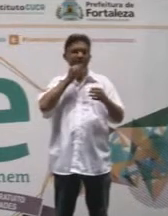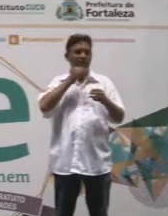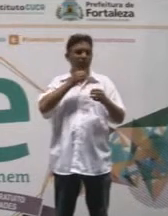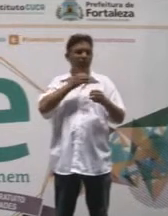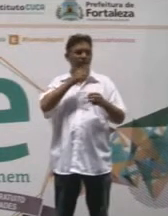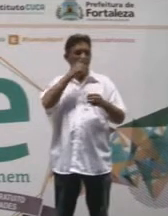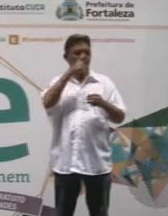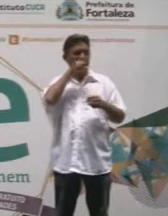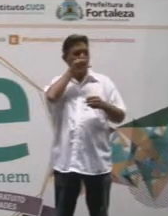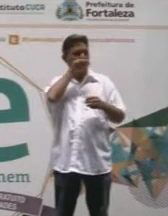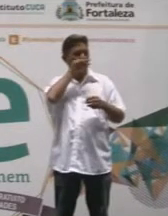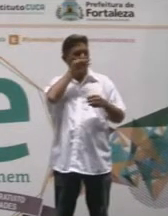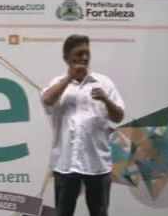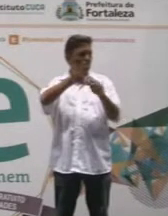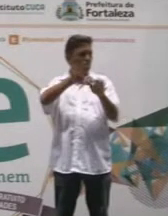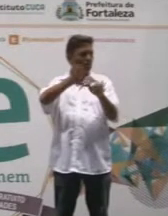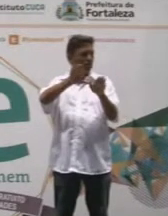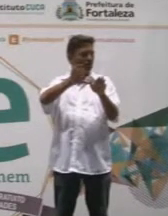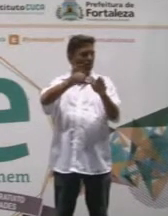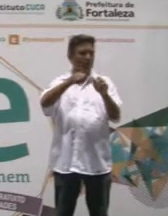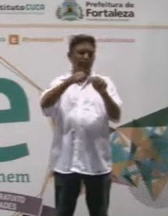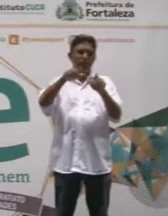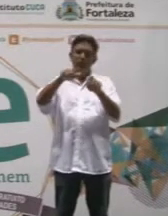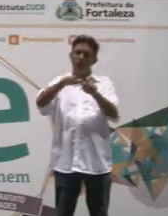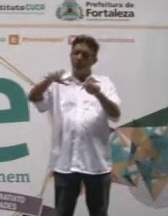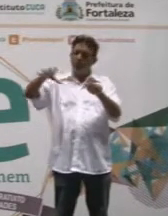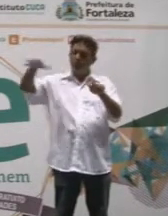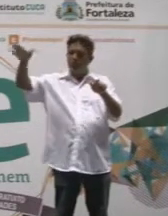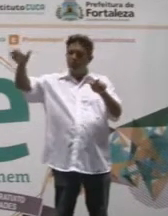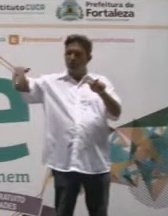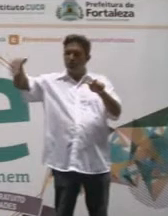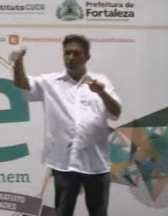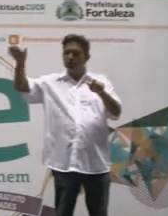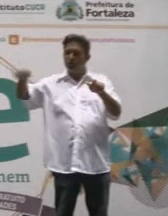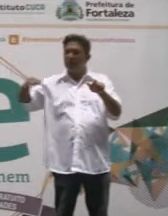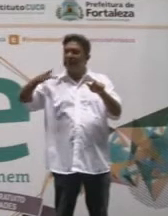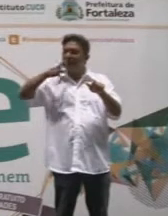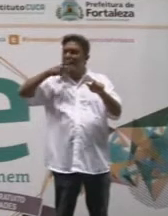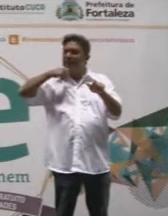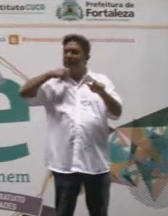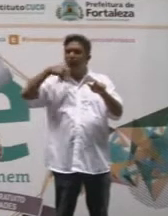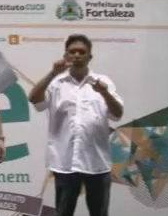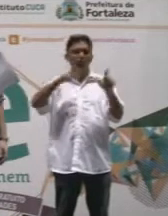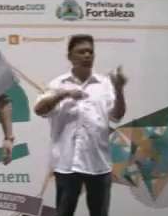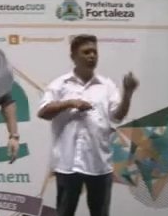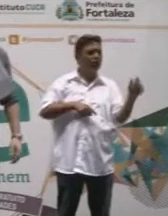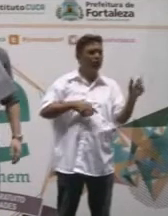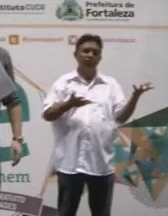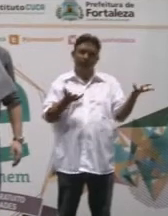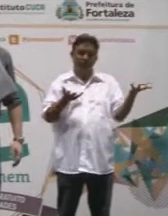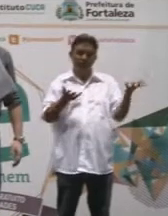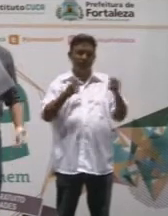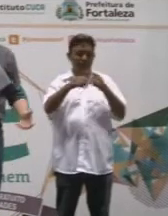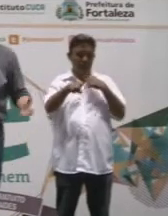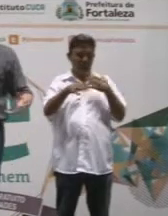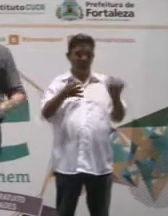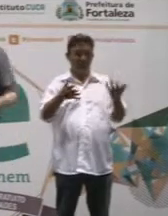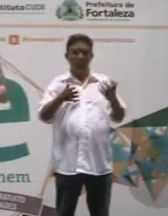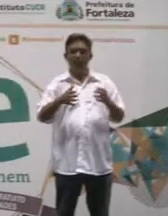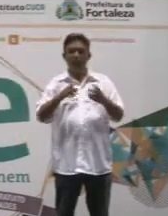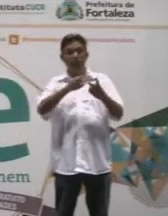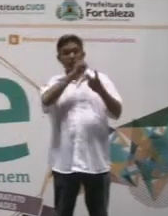asa média. Então isso é estabilizadora. Ok? Primeiro tipo. O segundo tipo se chama disruptiva. João